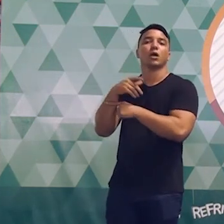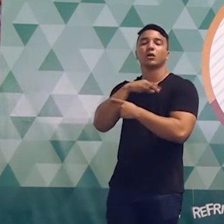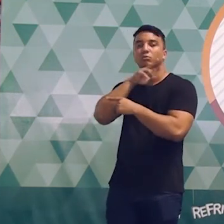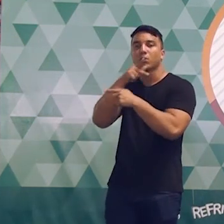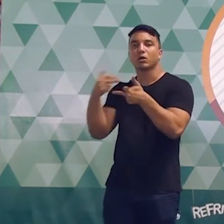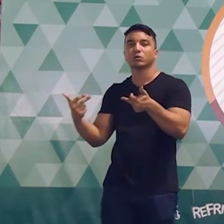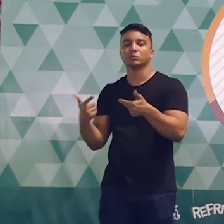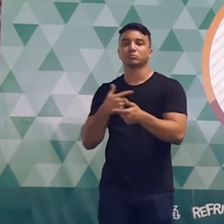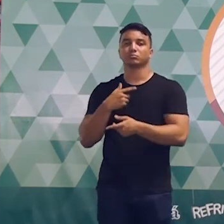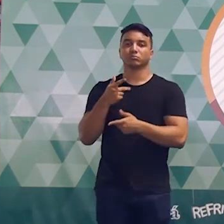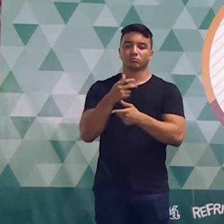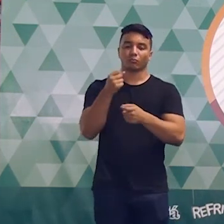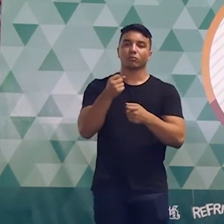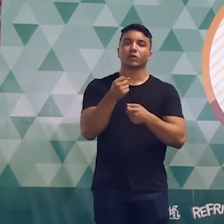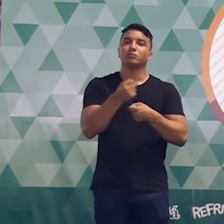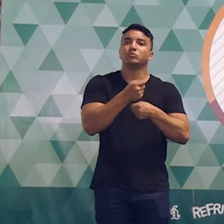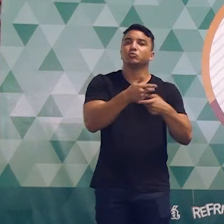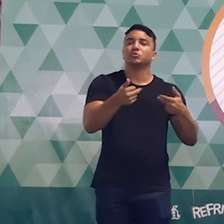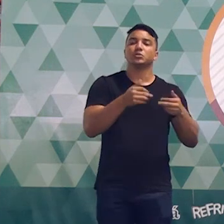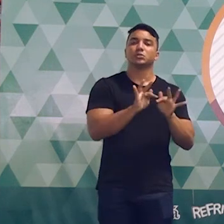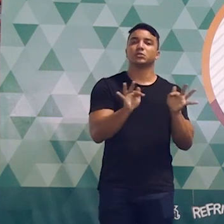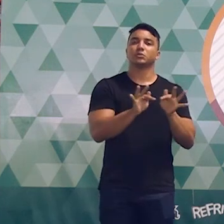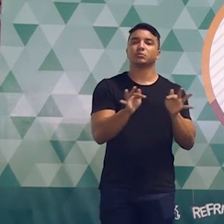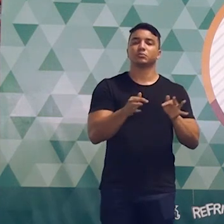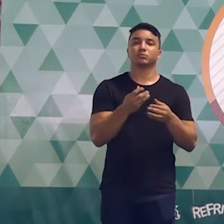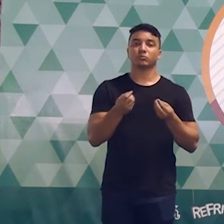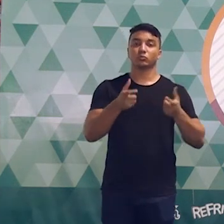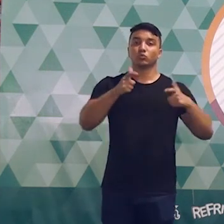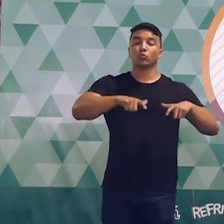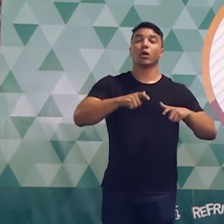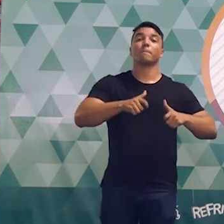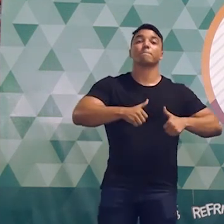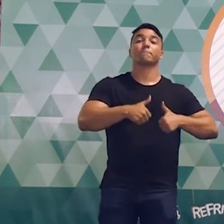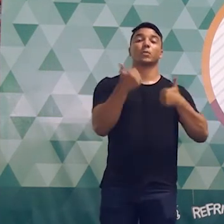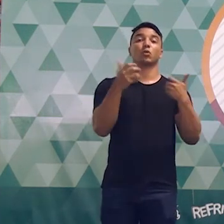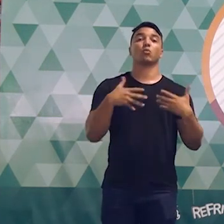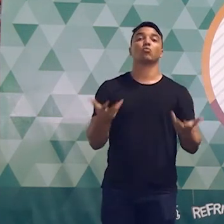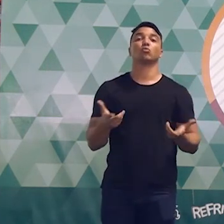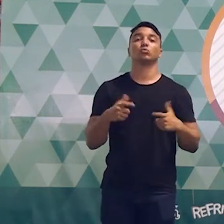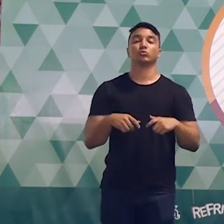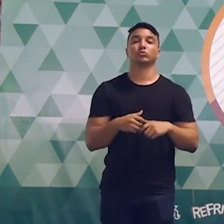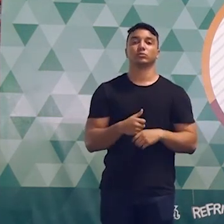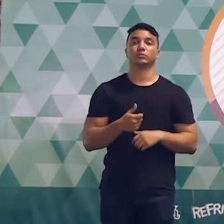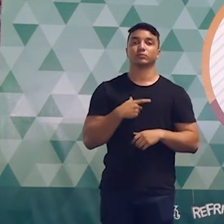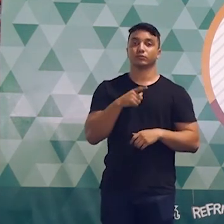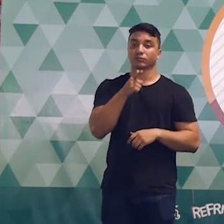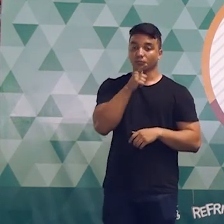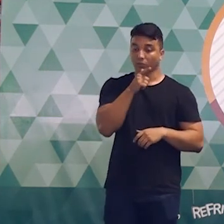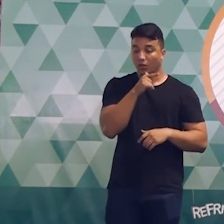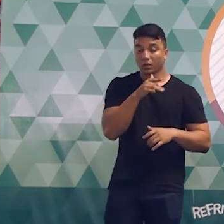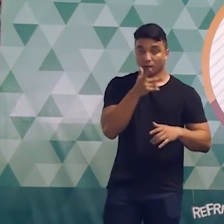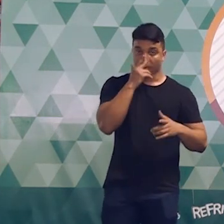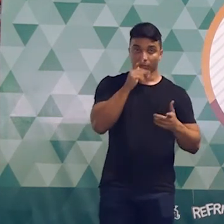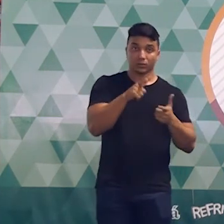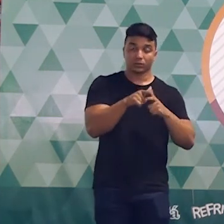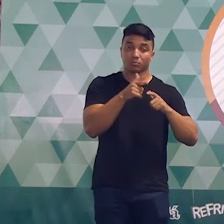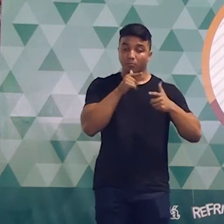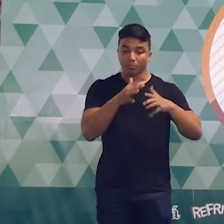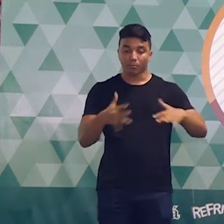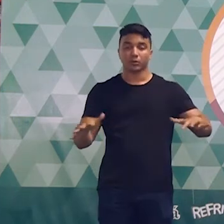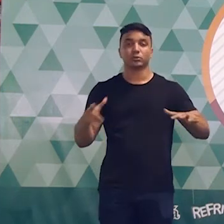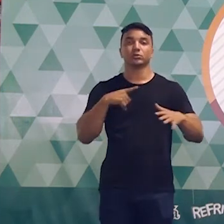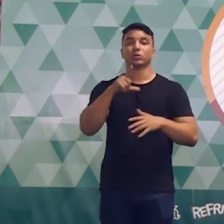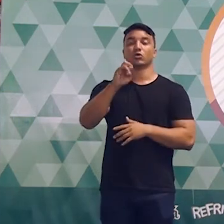ferramentas simples. Qual é o melhor lugar para morar? Eu lhe digo qual é o melhor lugar para morar. Planícies litorâneas e marítimas. O que